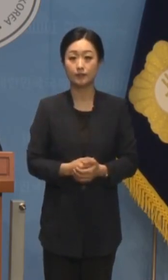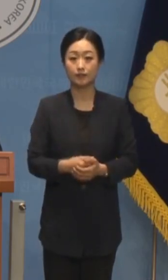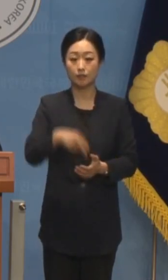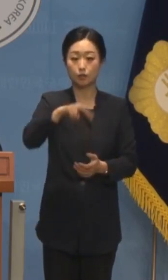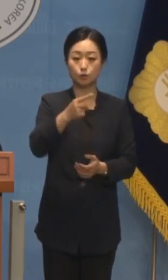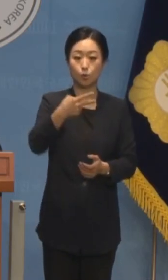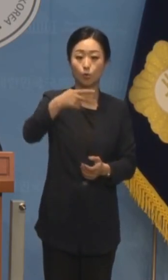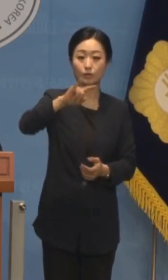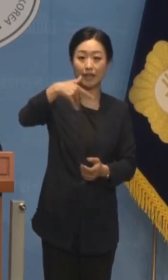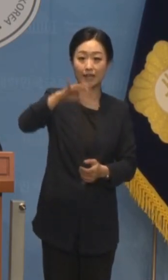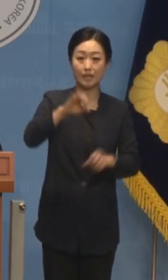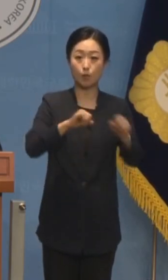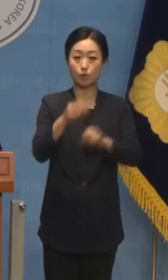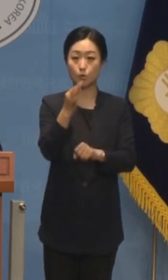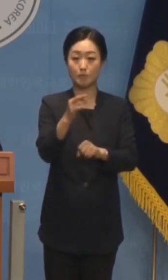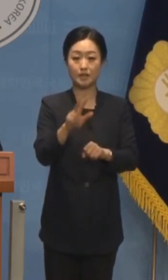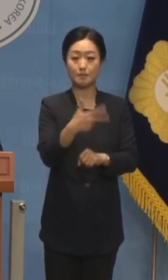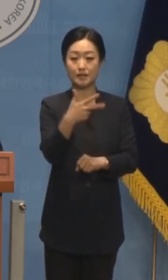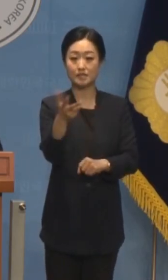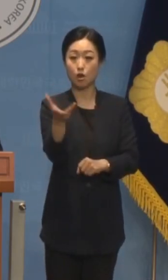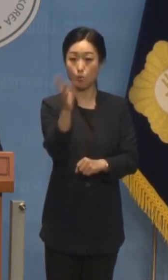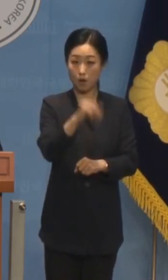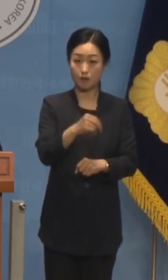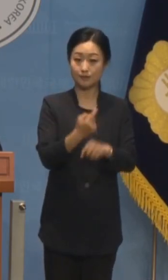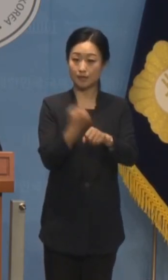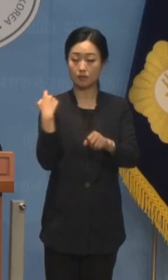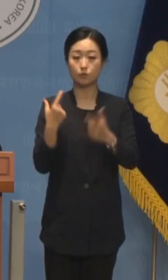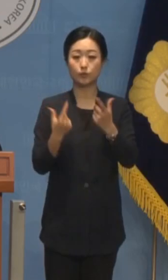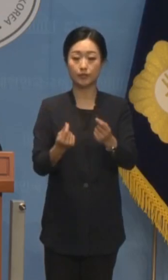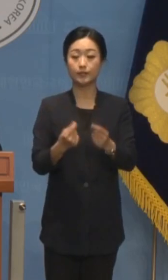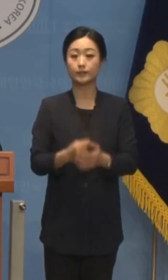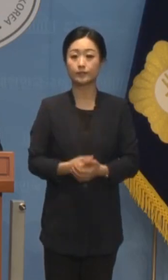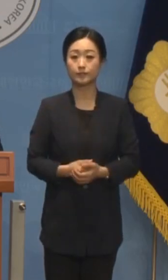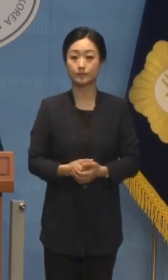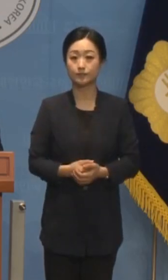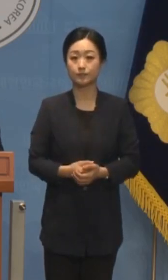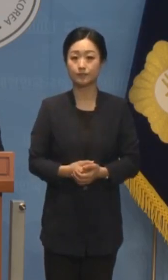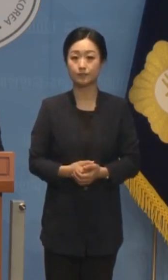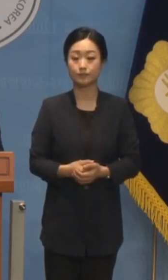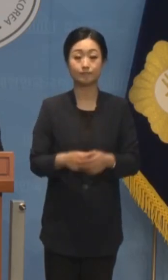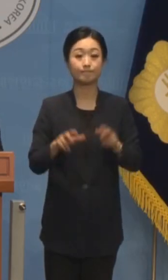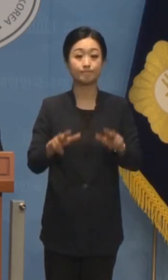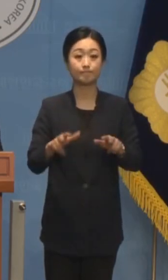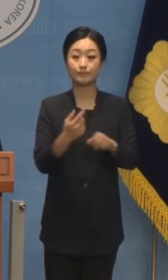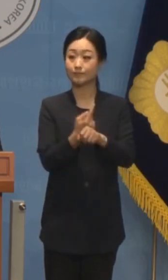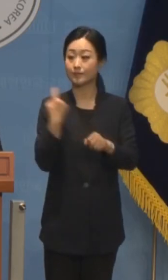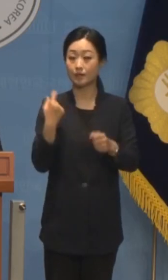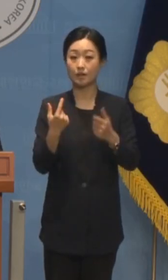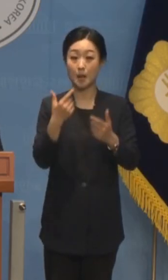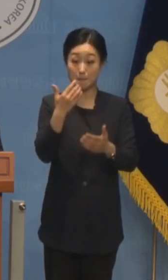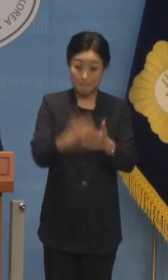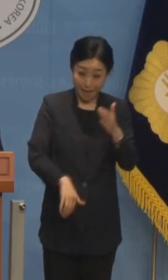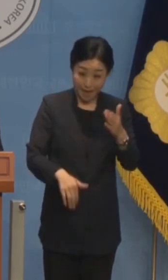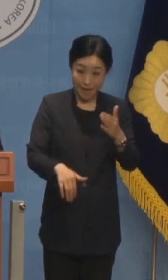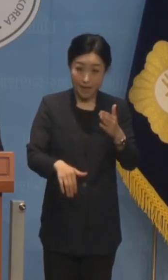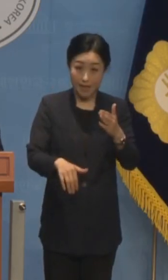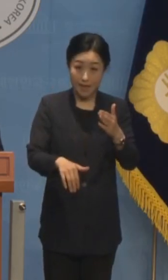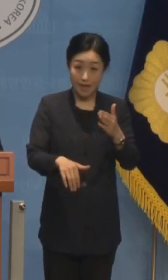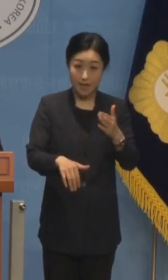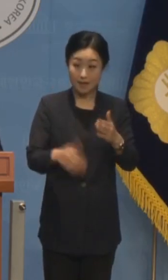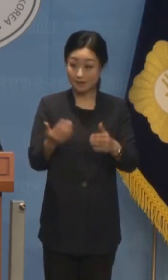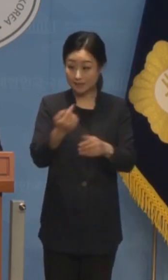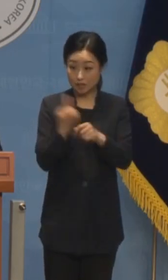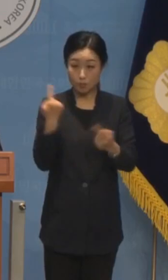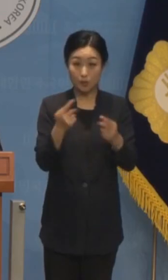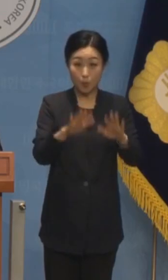지휘 활동비 207억 원 전년 수준 동결 이제 전년 대비 삭감 항목입니다